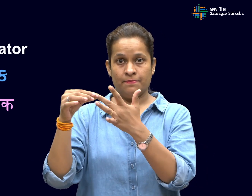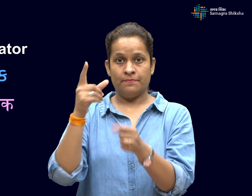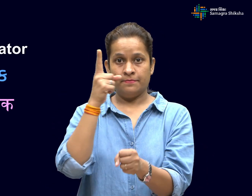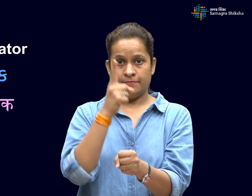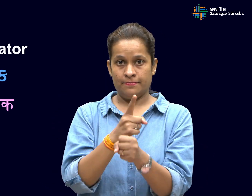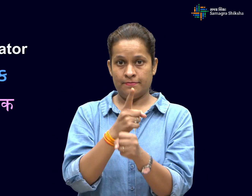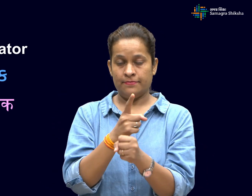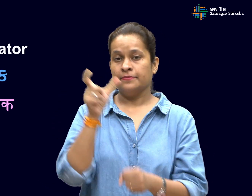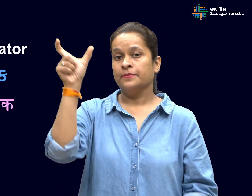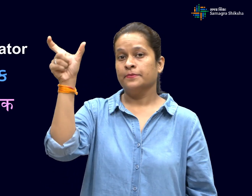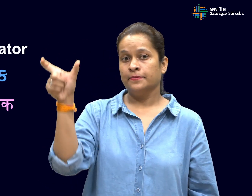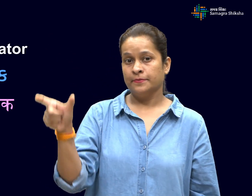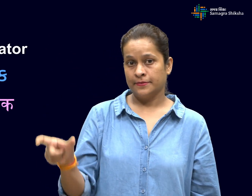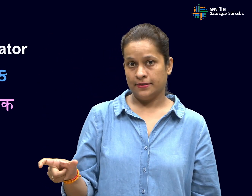વિશેષ શિક્ષક,